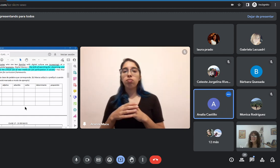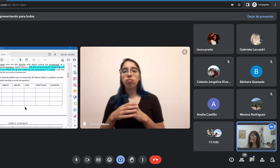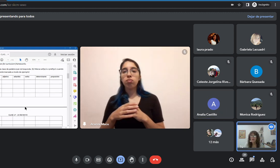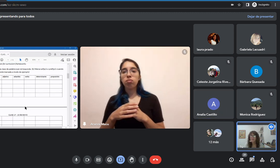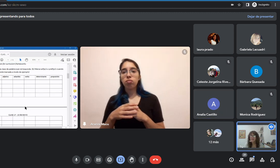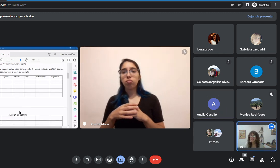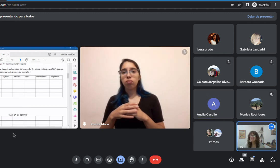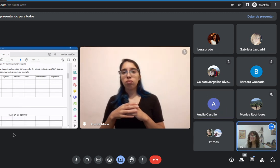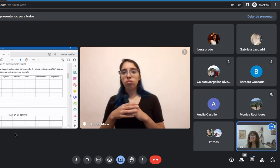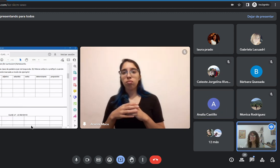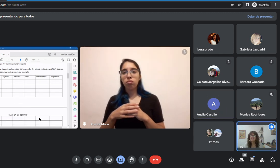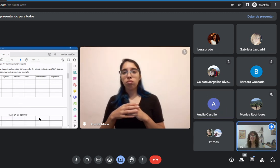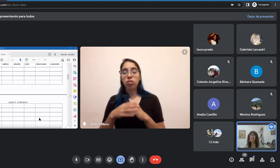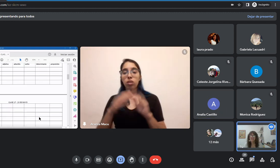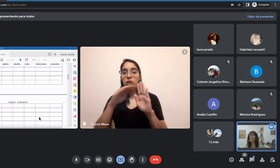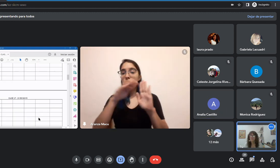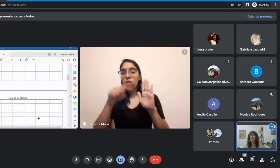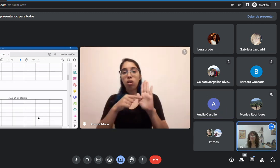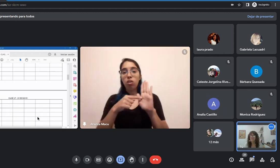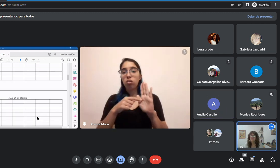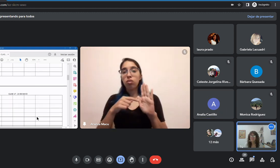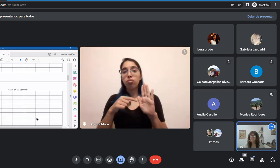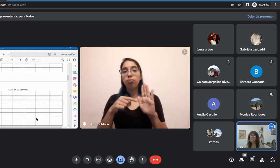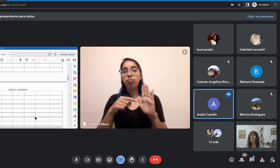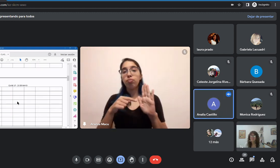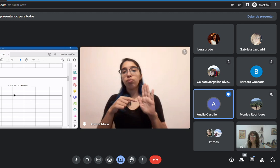Bien. Digitally.